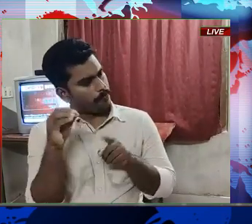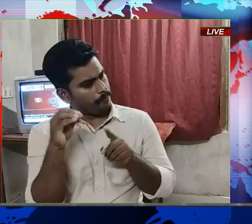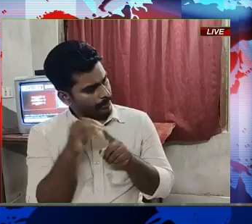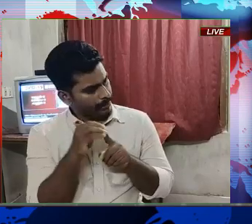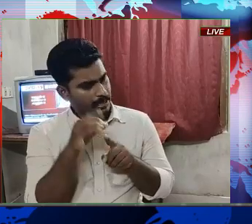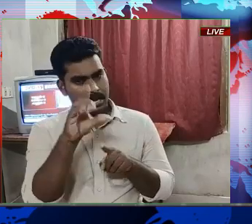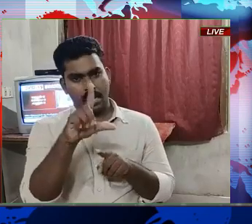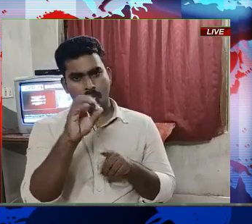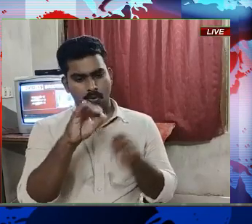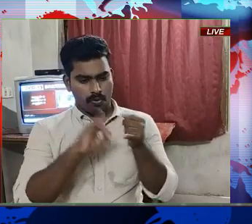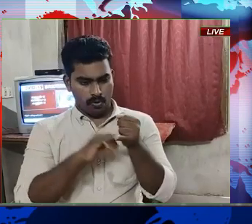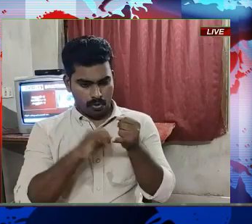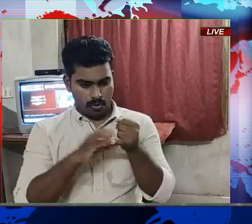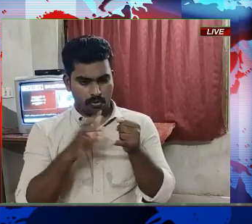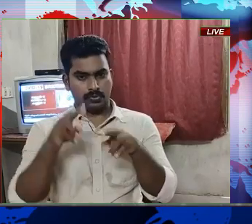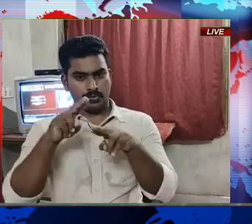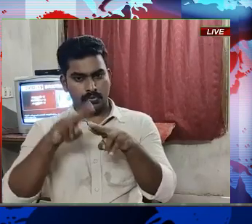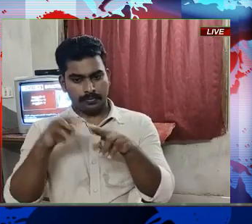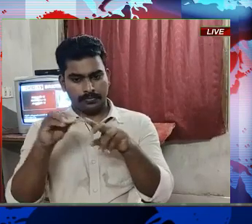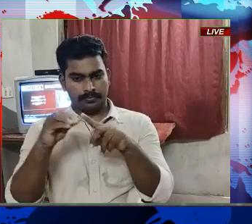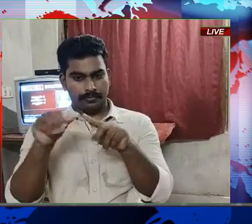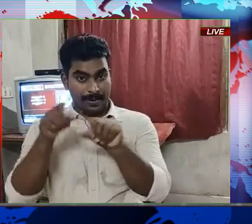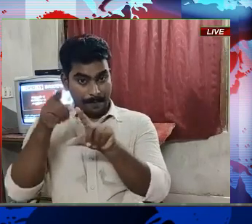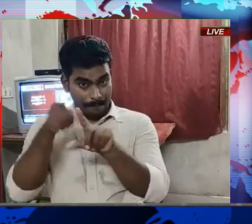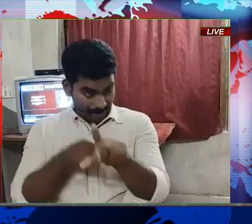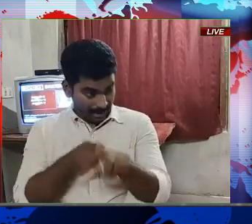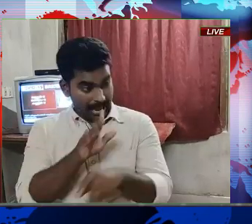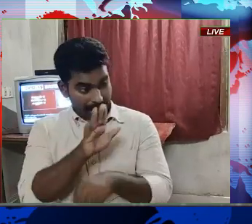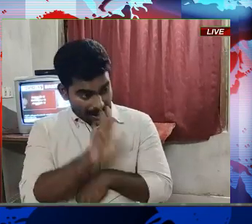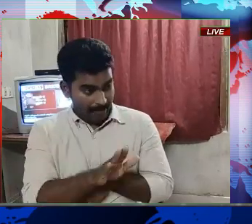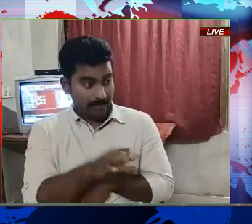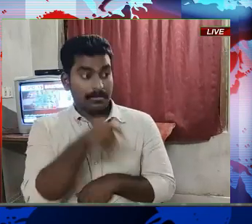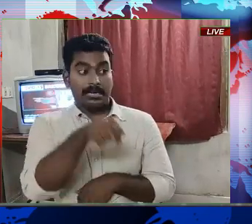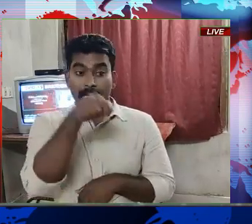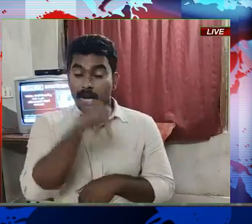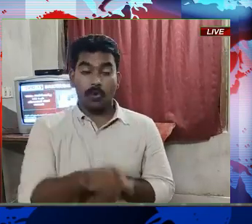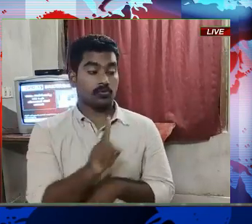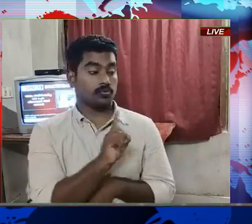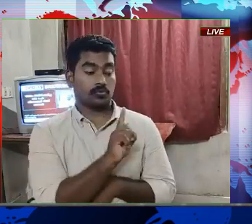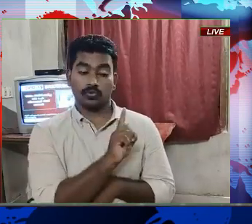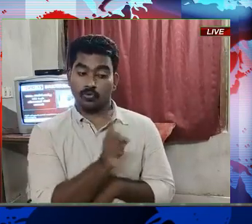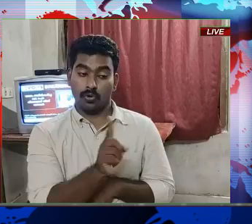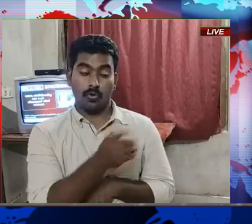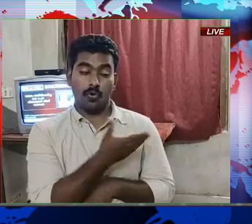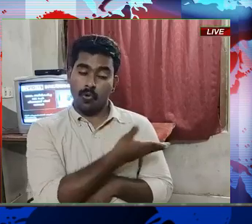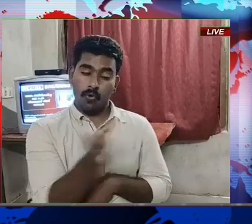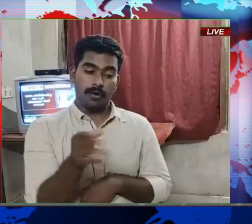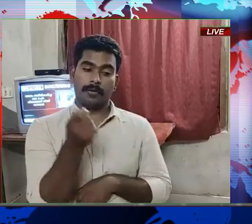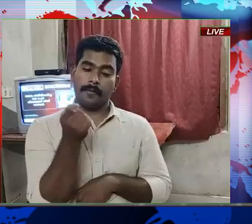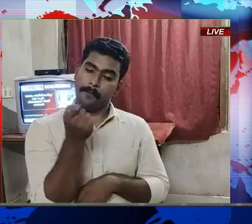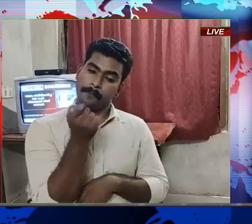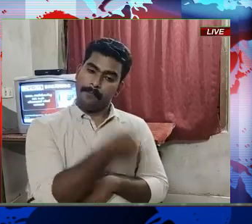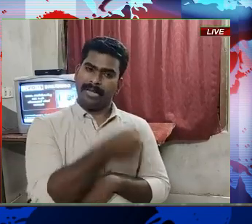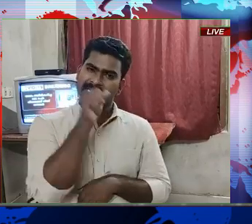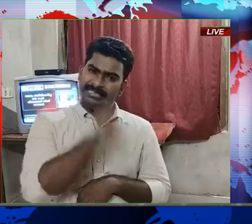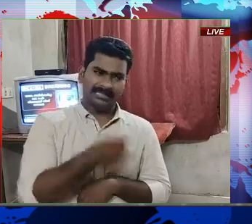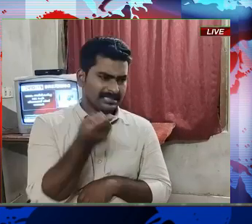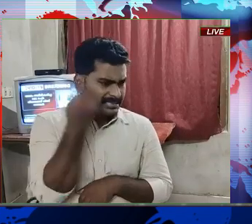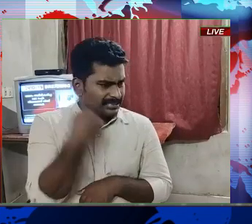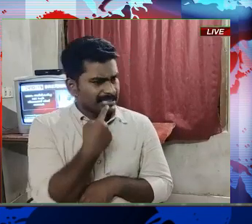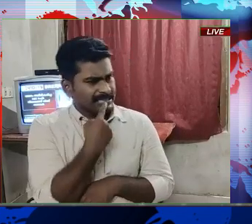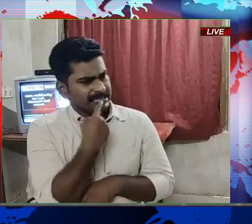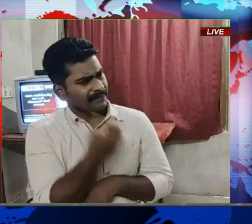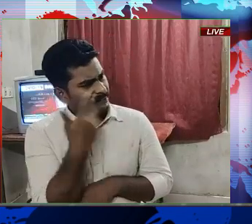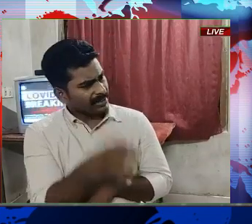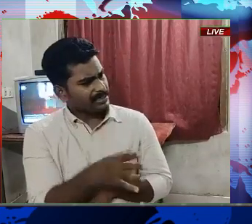അതൊക്കെ വസ്തുതകളാണ്. നമ്മൾ കാര്യങ്ങൾ നമ്മുടെ കൈവിട്ടു പോകുന്നതിനെ ആശങ്കയോടെ കാണണം. അത് തടയുന്നുള്ള